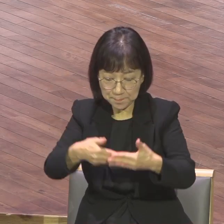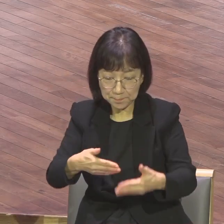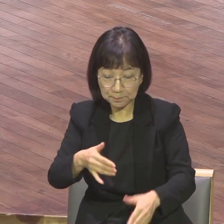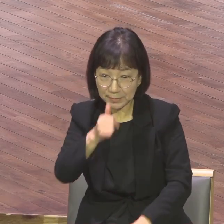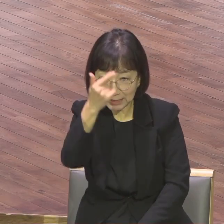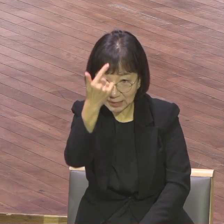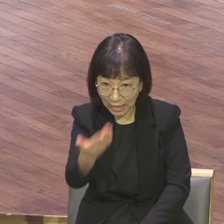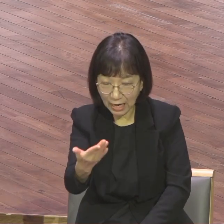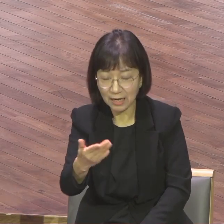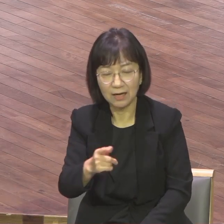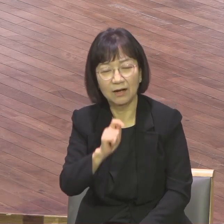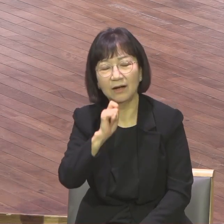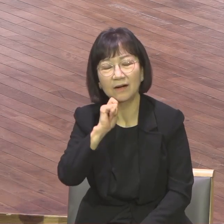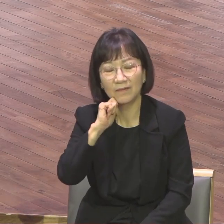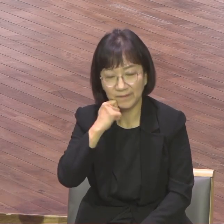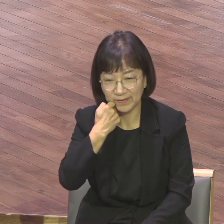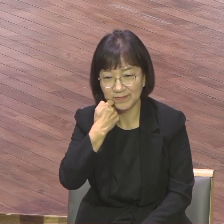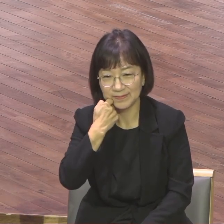적용하고 말겠지.